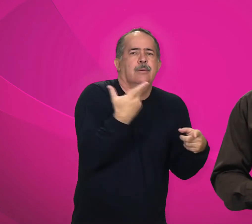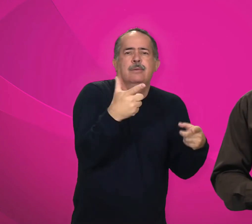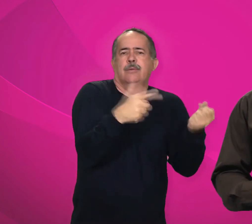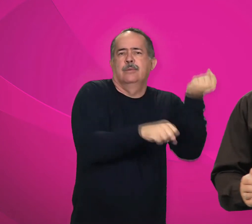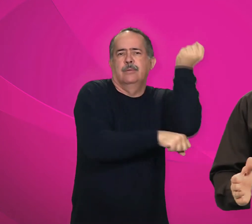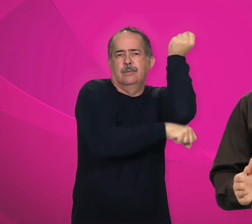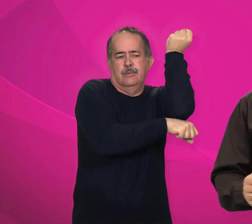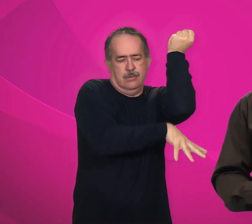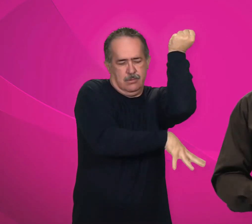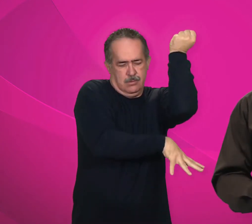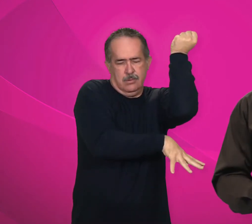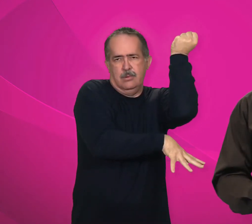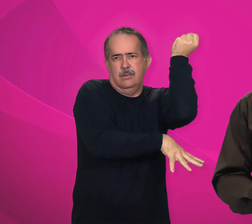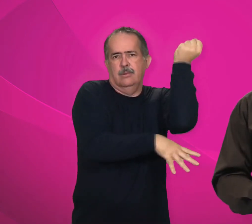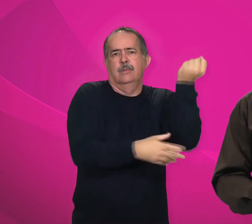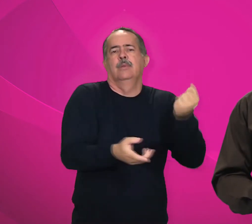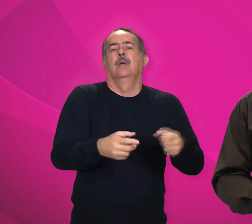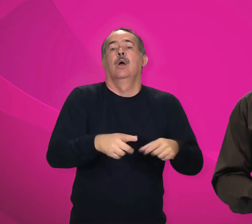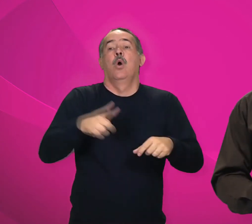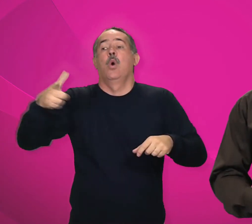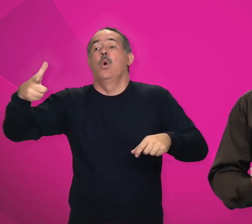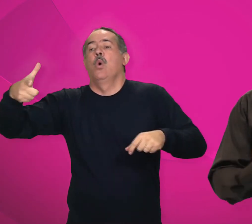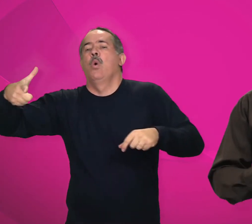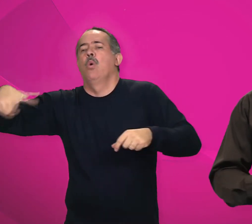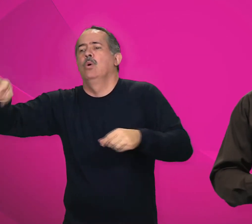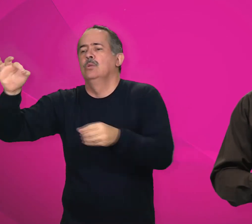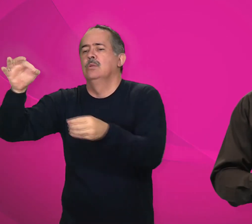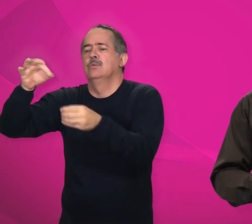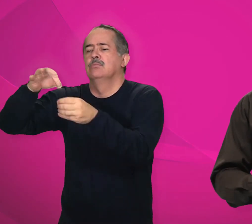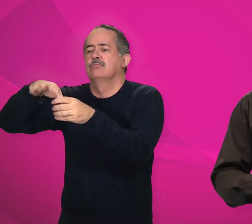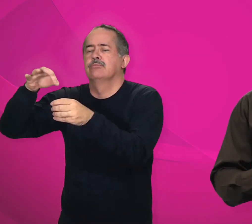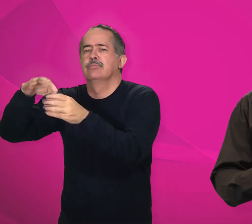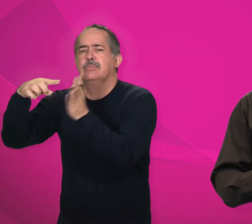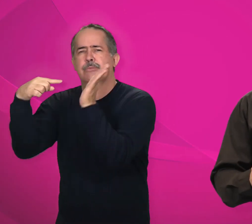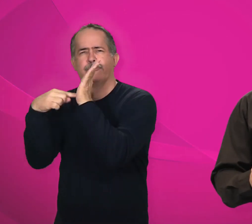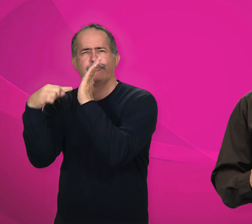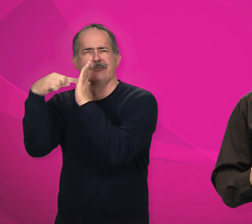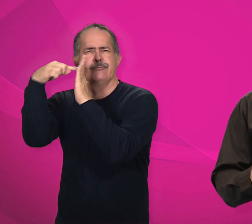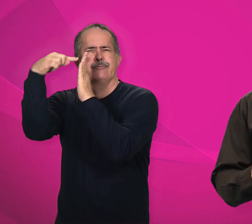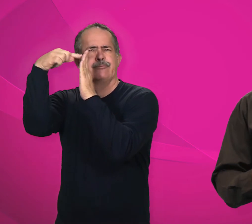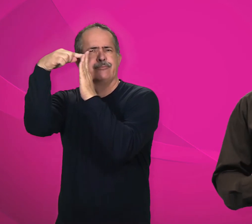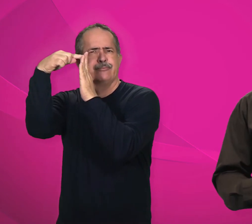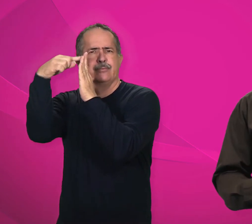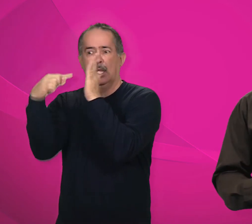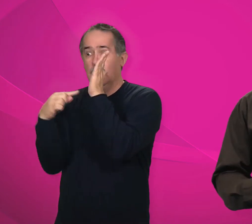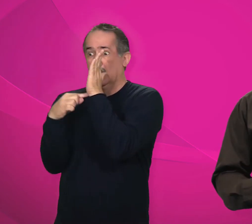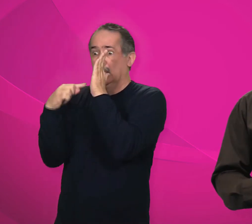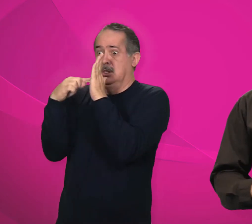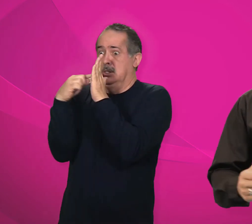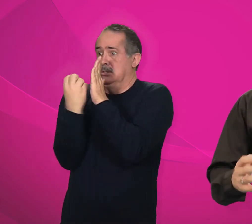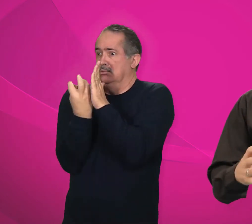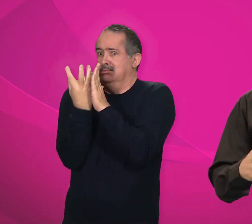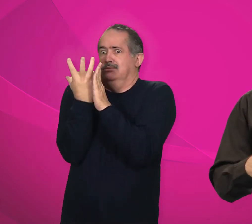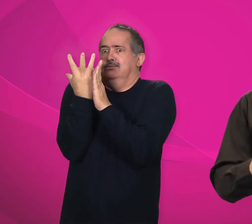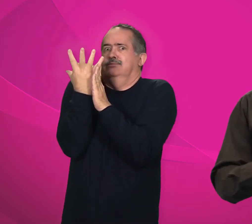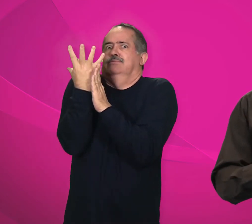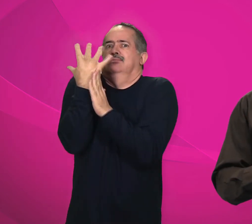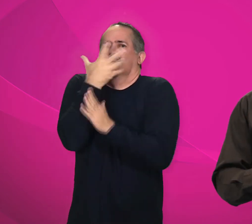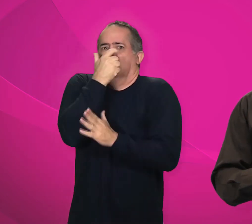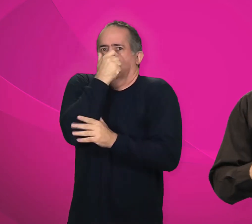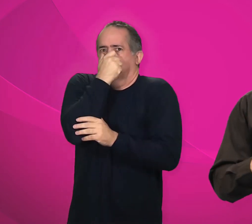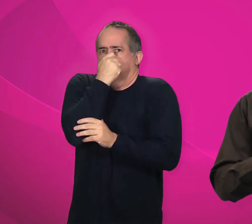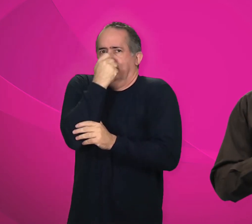secaram, porque não tinham raiz. Outras sementes caíram no meio dos espinhos, e os